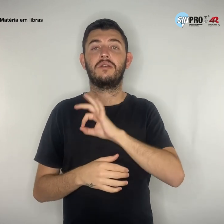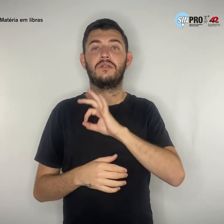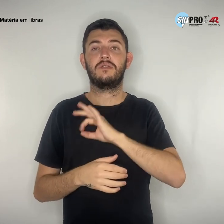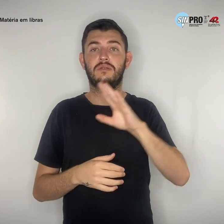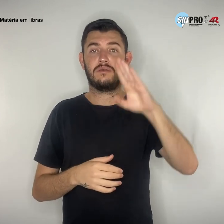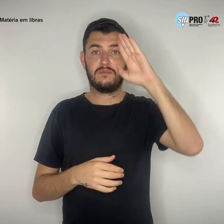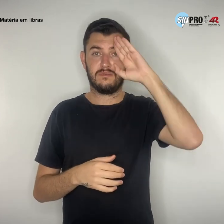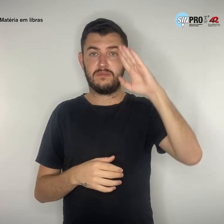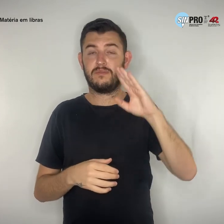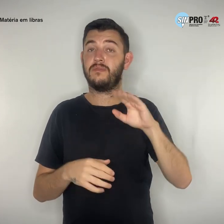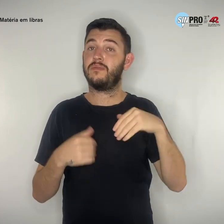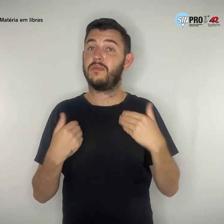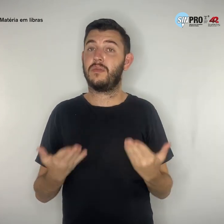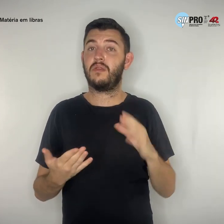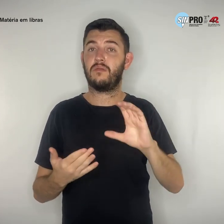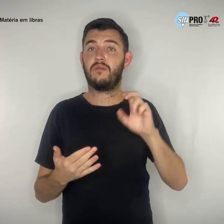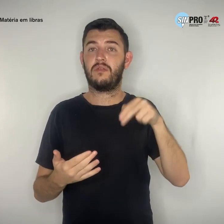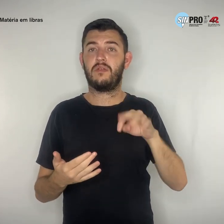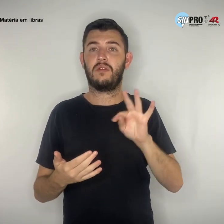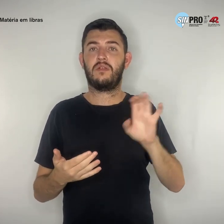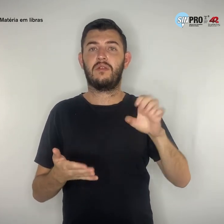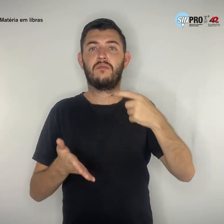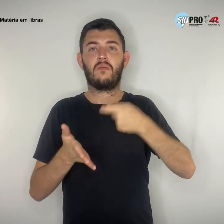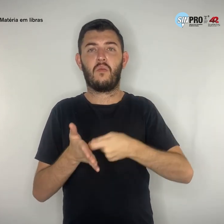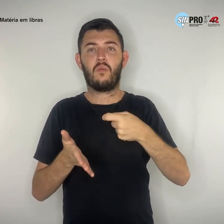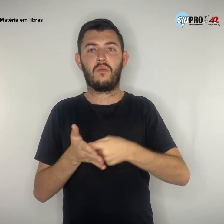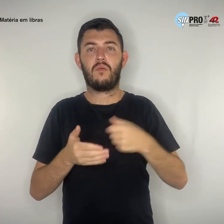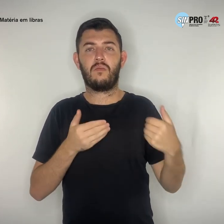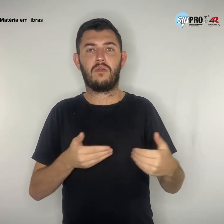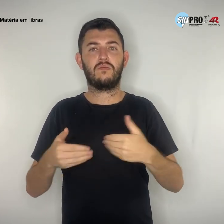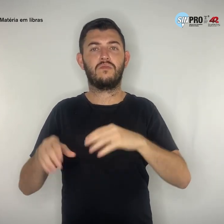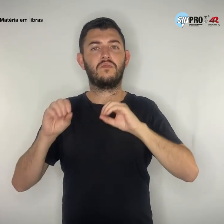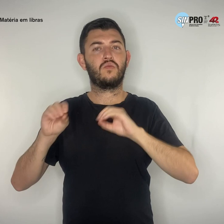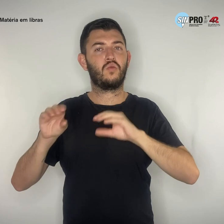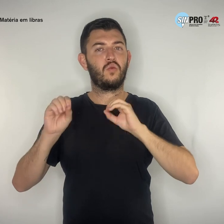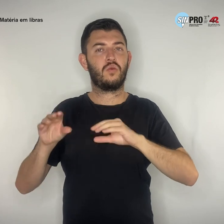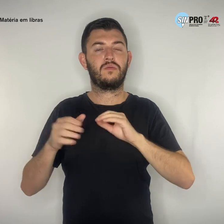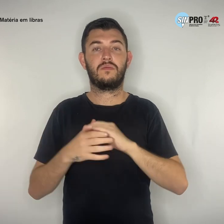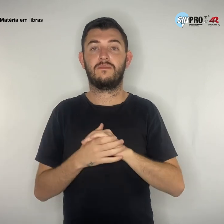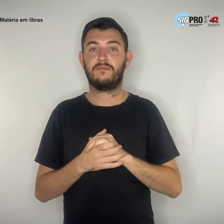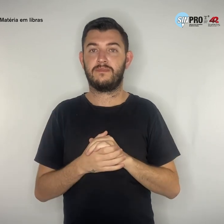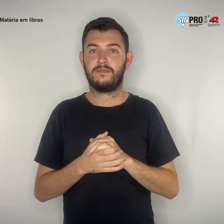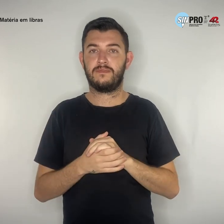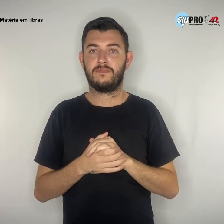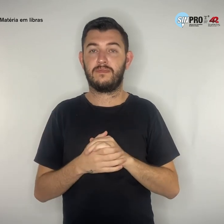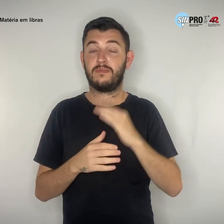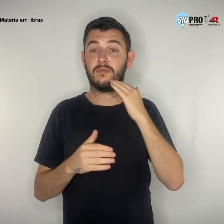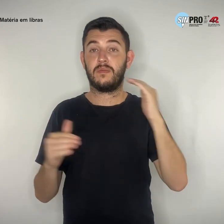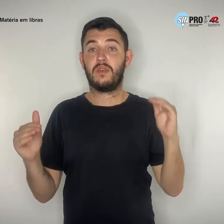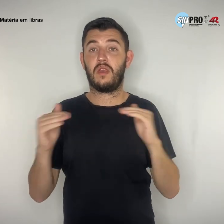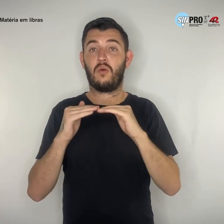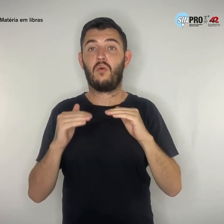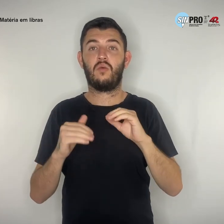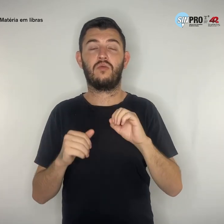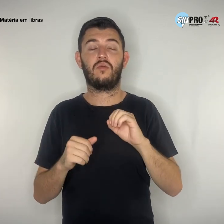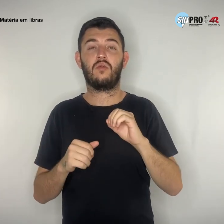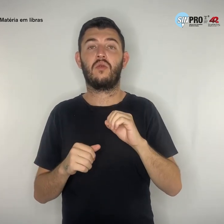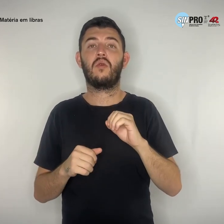CNTE está cobrando do Ministério da Educação. De acordo com ele, o Ministério